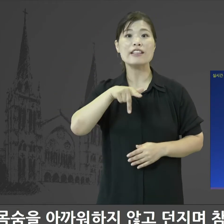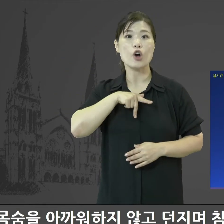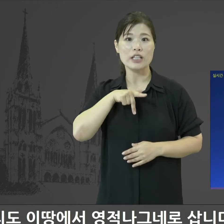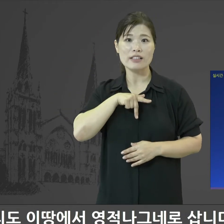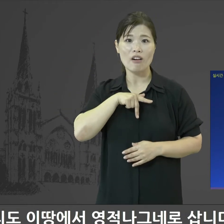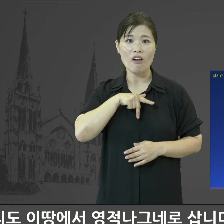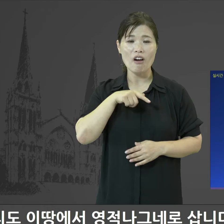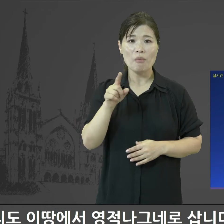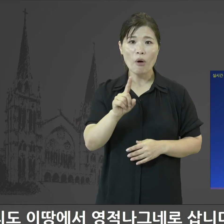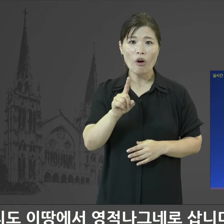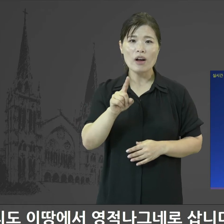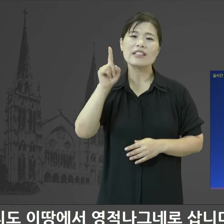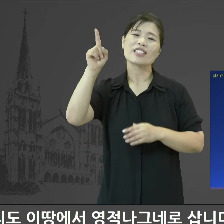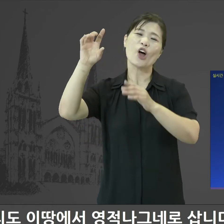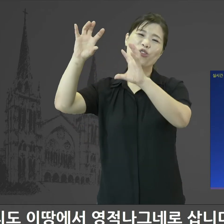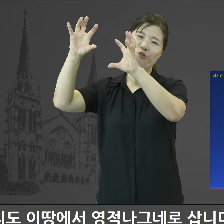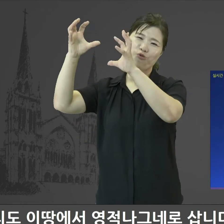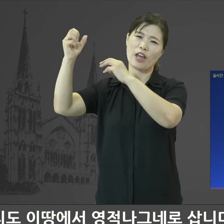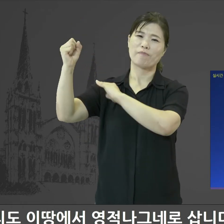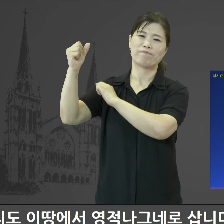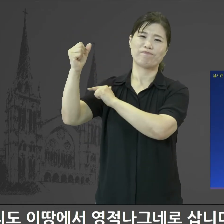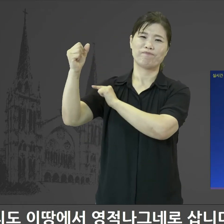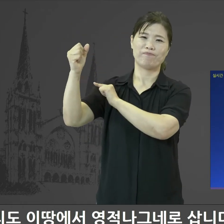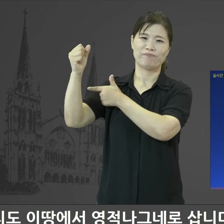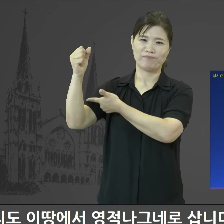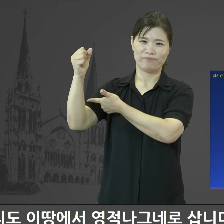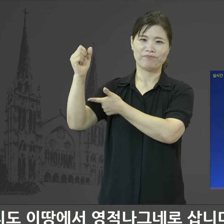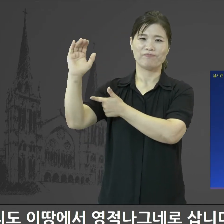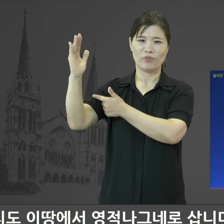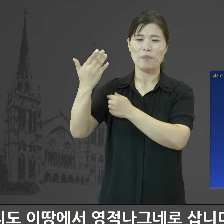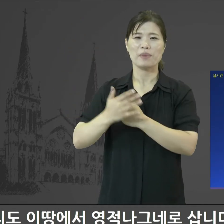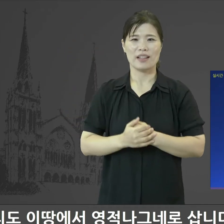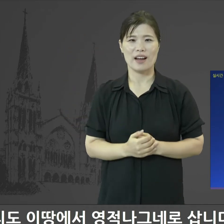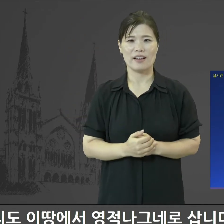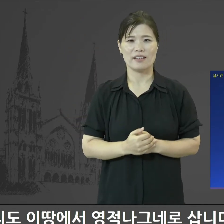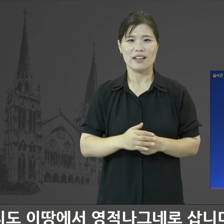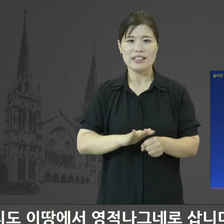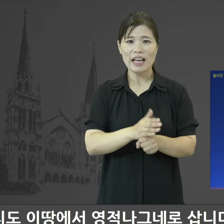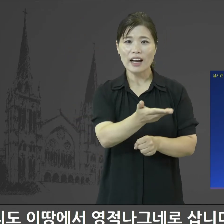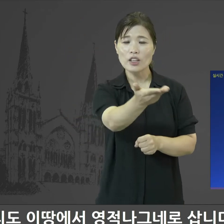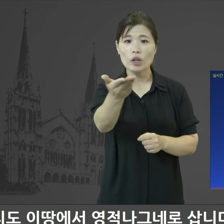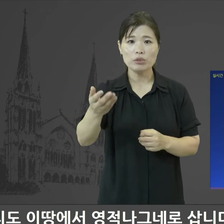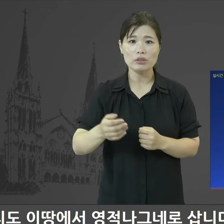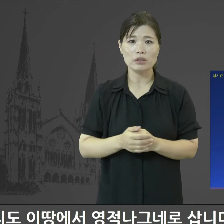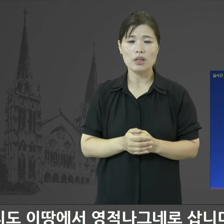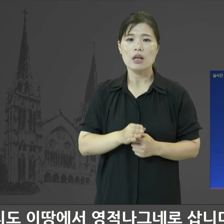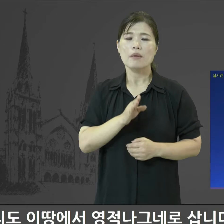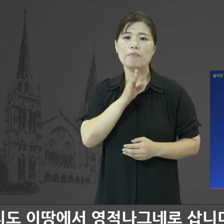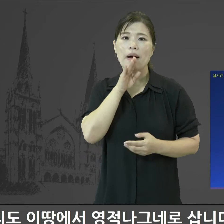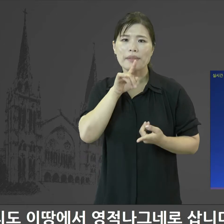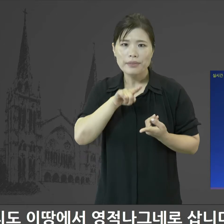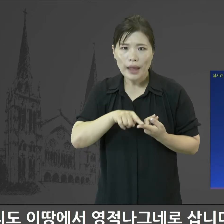저 천국의 시민입니다. 사랑하는 여러분, 마땅히 지켜야